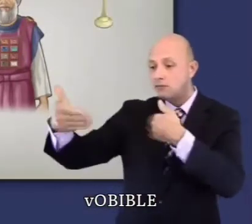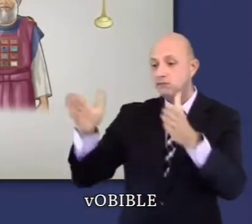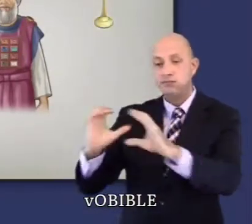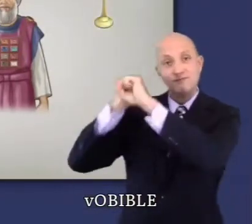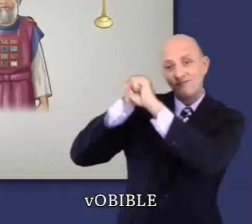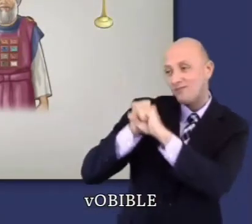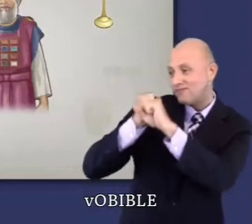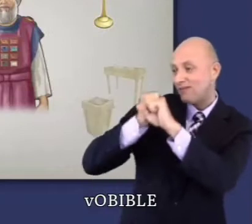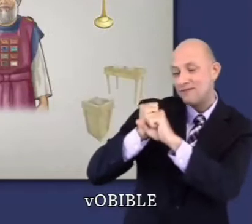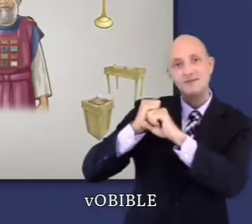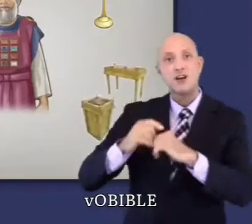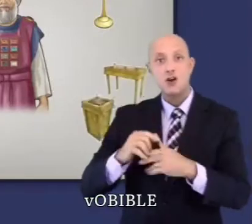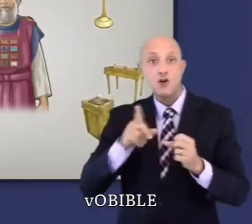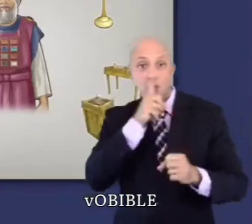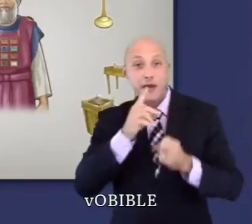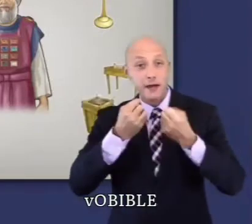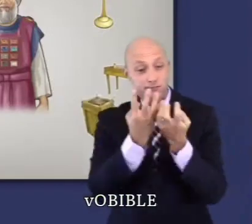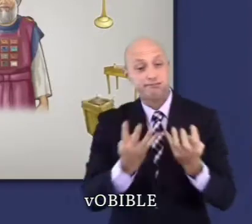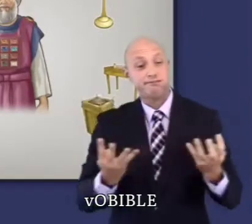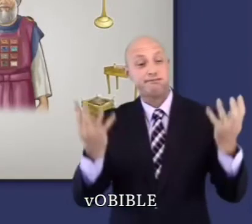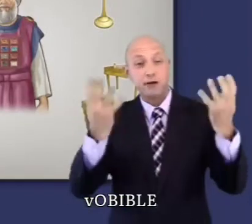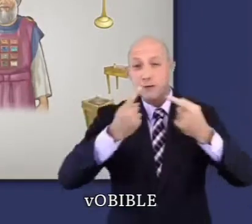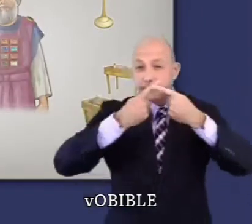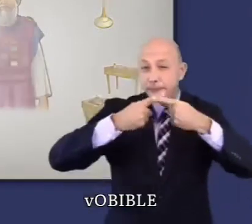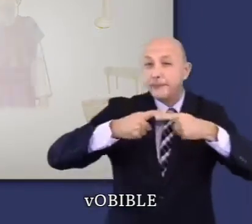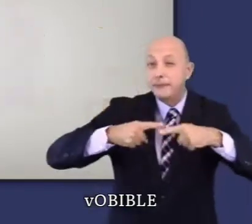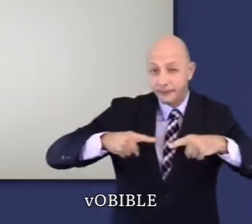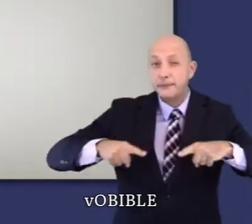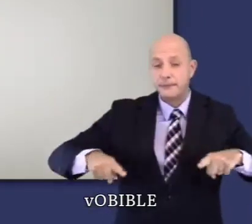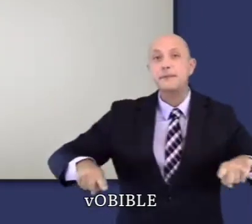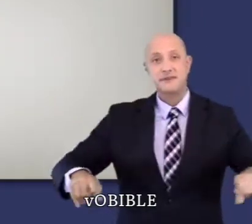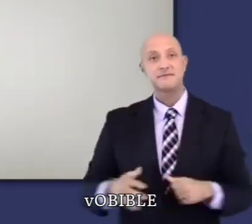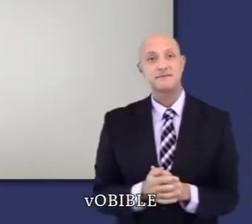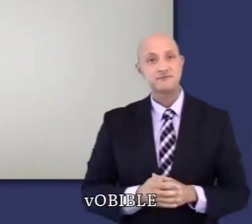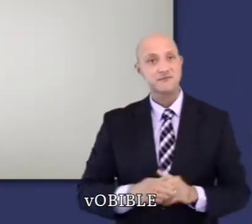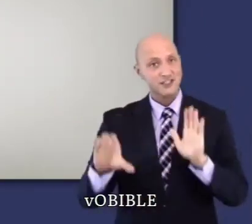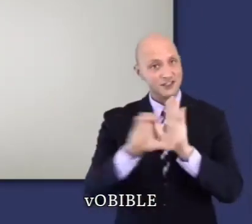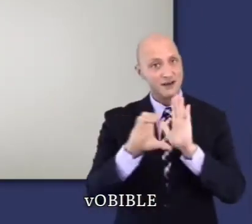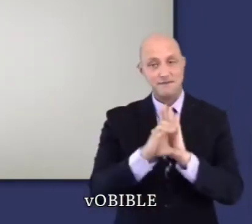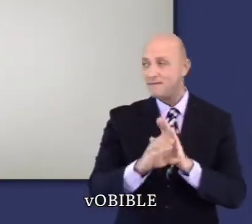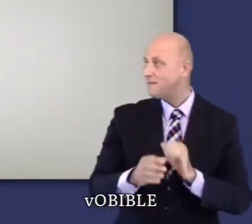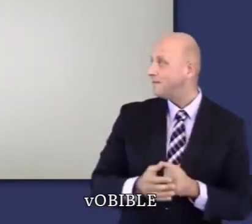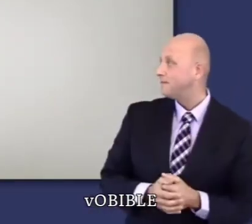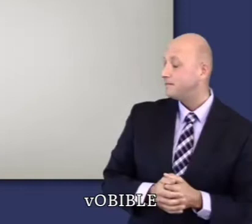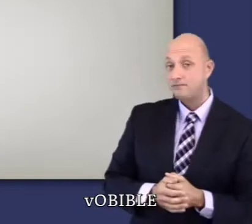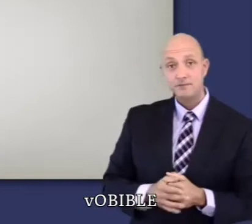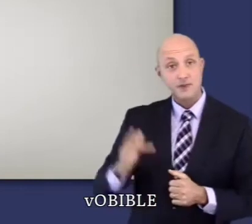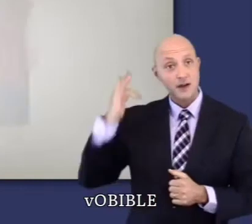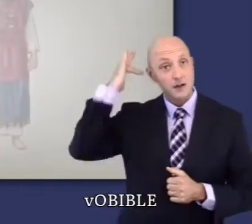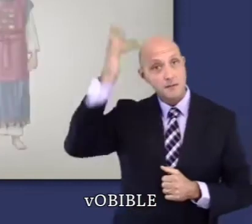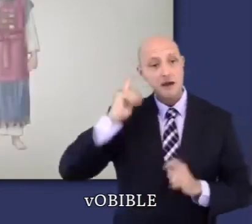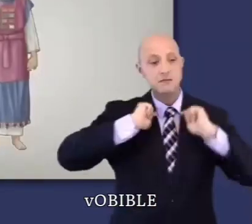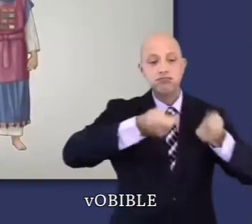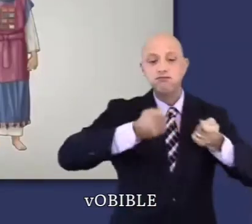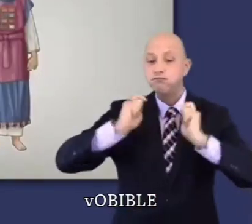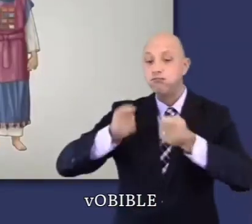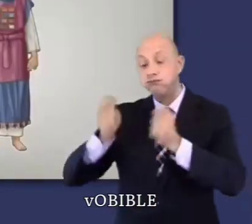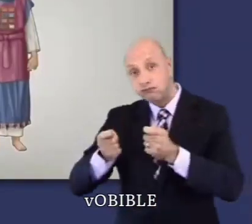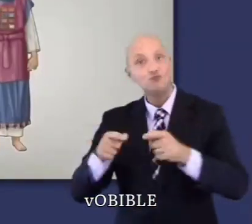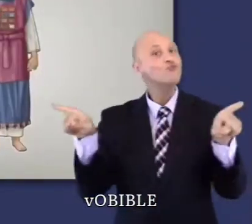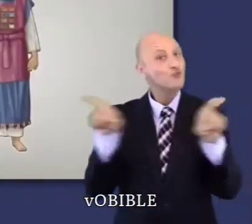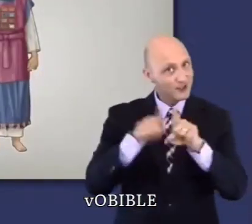du porte-lampe et d'autres objets sacrés. Les chapitres 28 et 29 portent sur les vêtements des prêtres